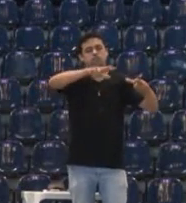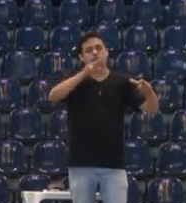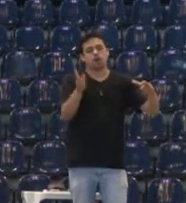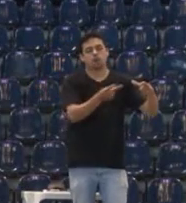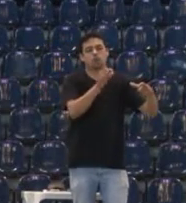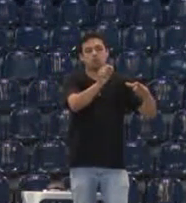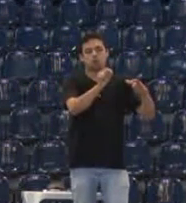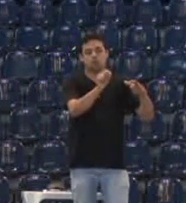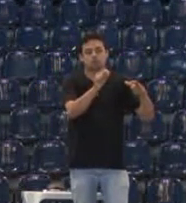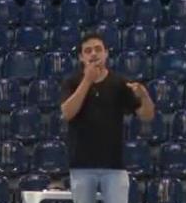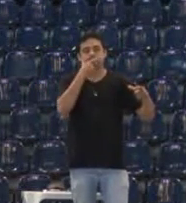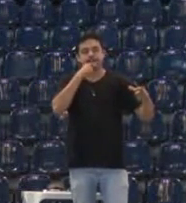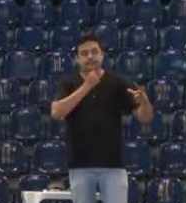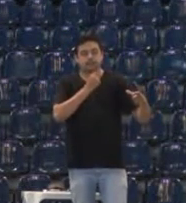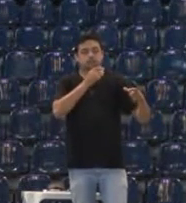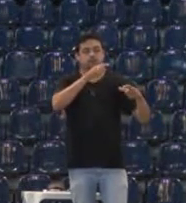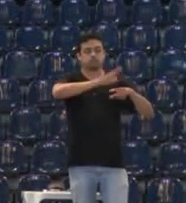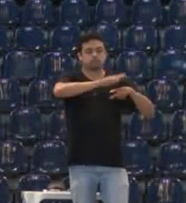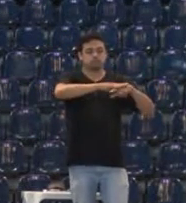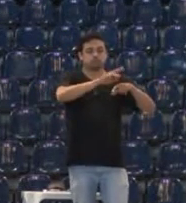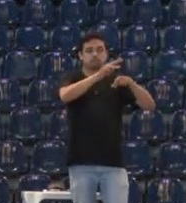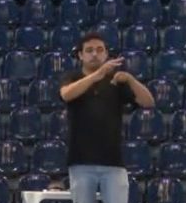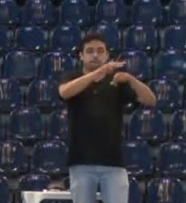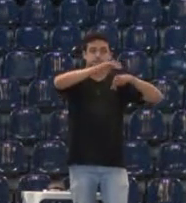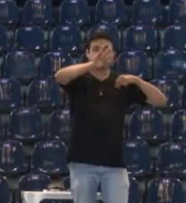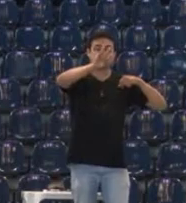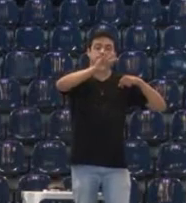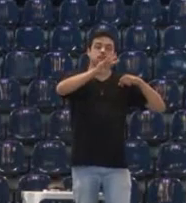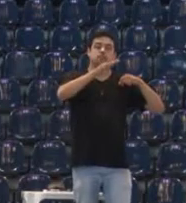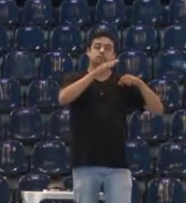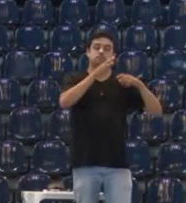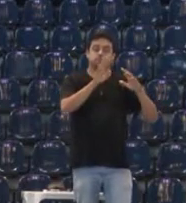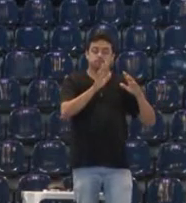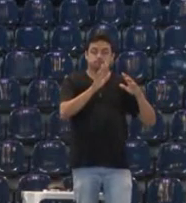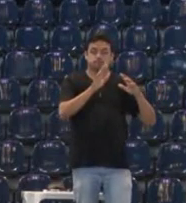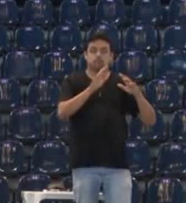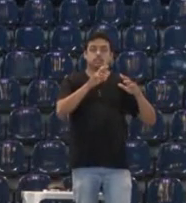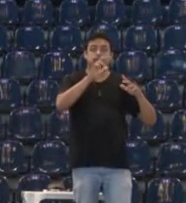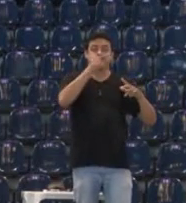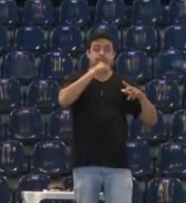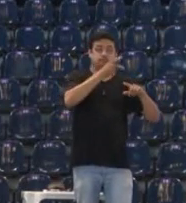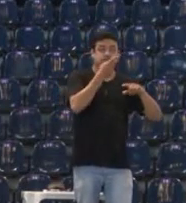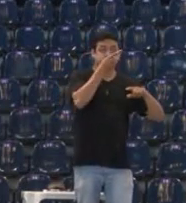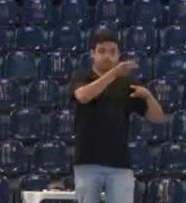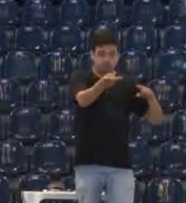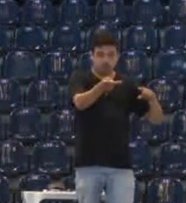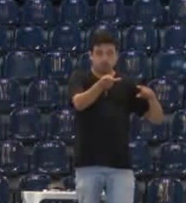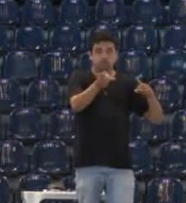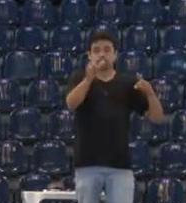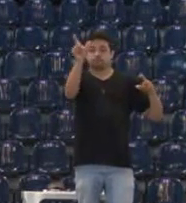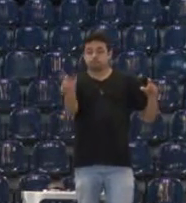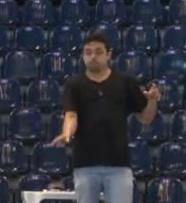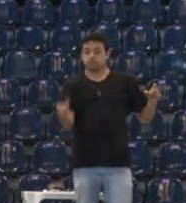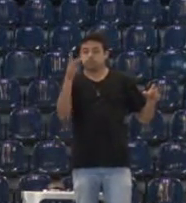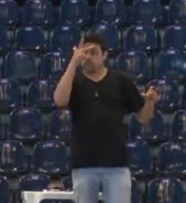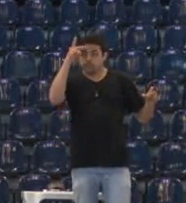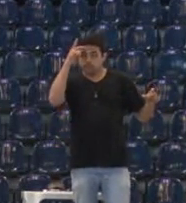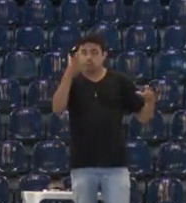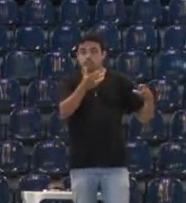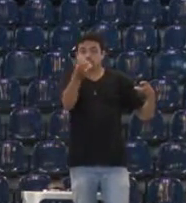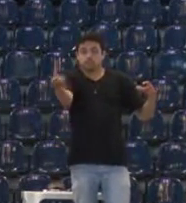quem está veiculando a mensagem a quem a mensagem se dirigir